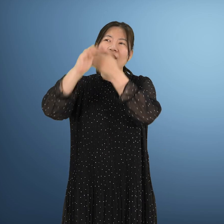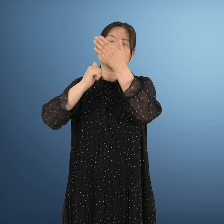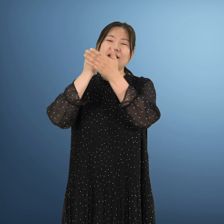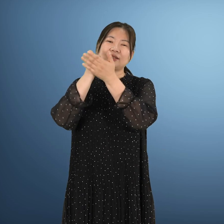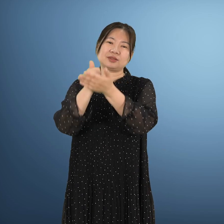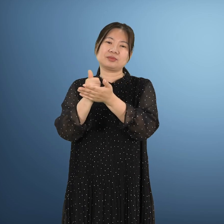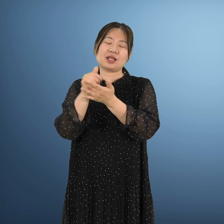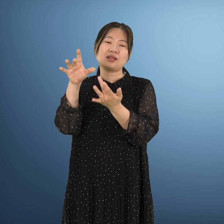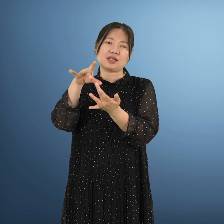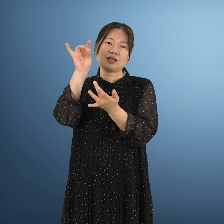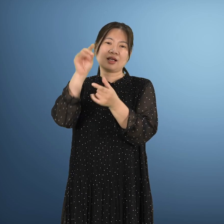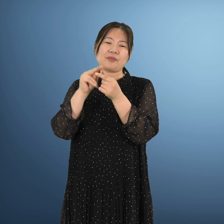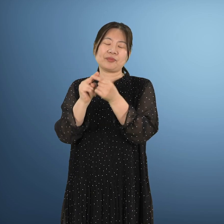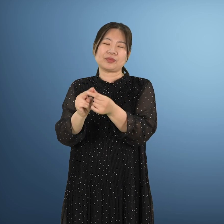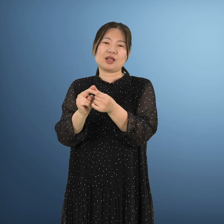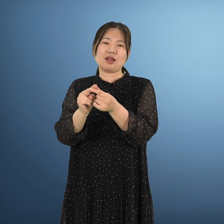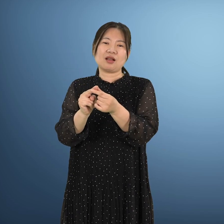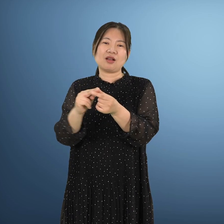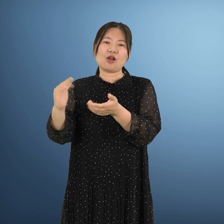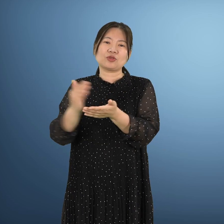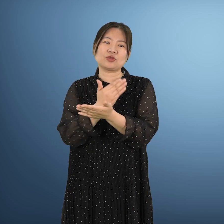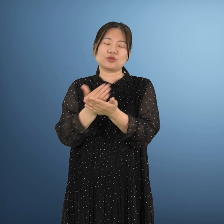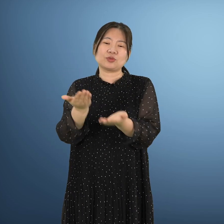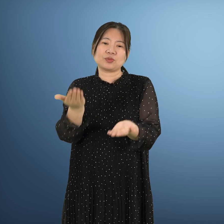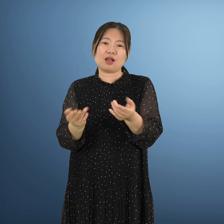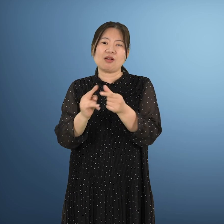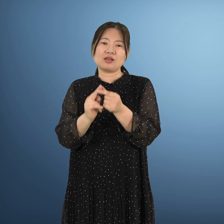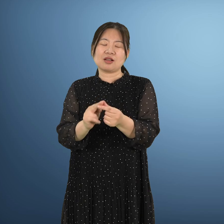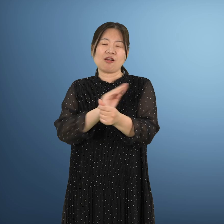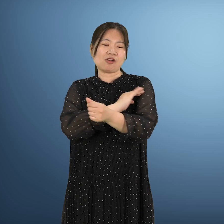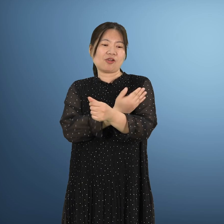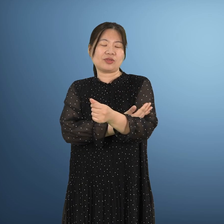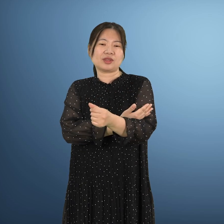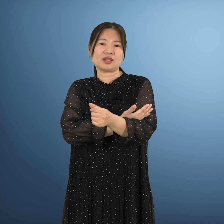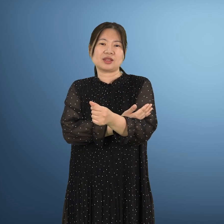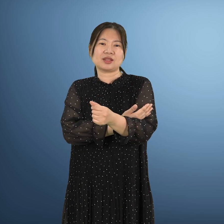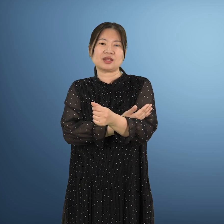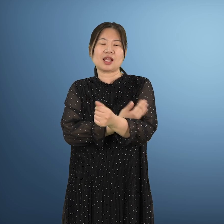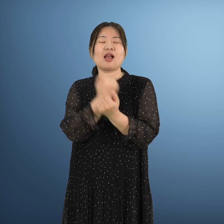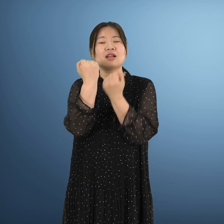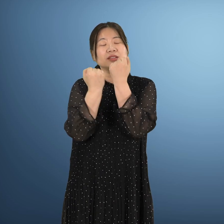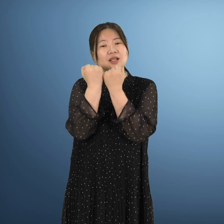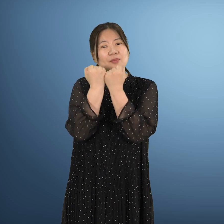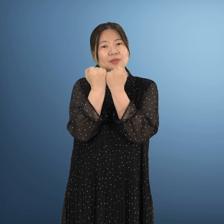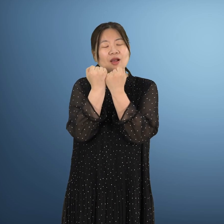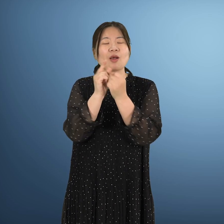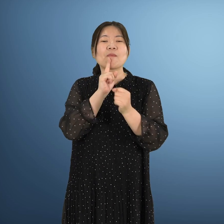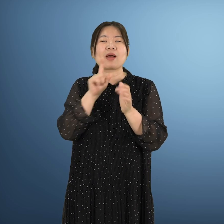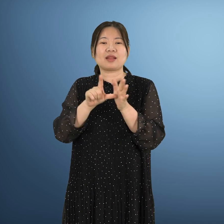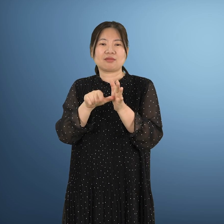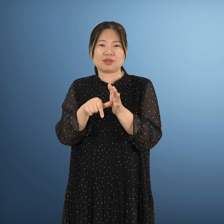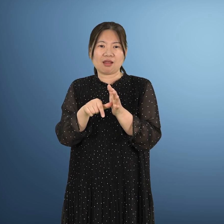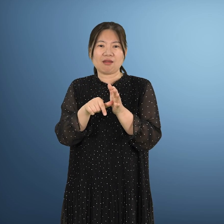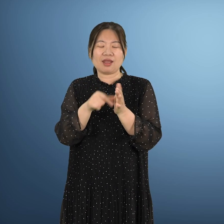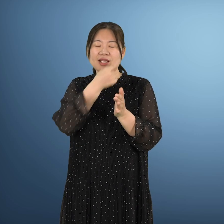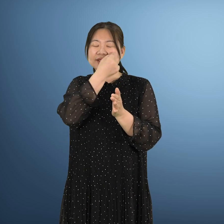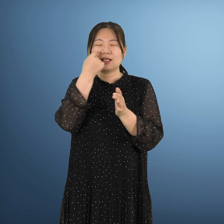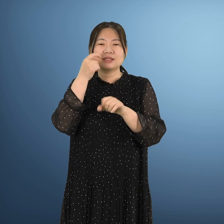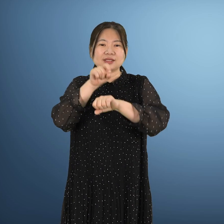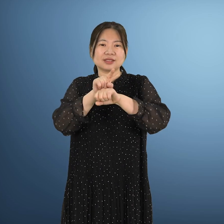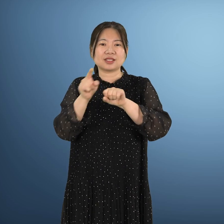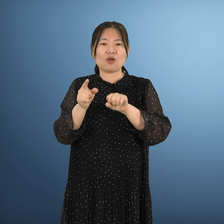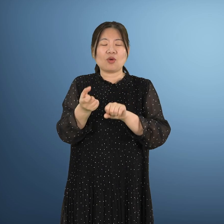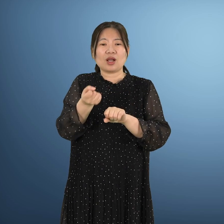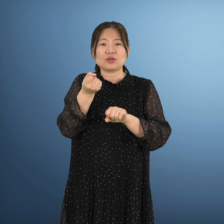하나님의 택함과 구별과 권능의 설명을 말할 때